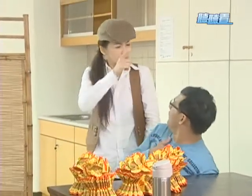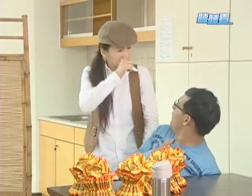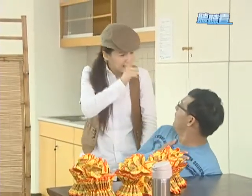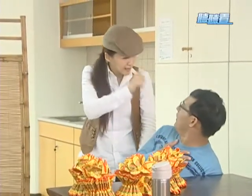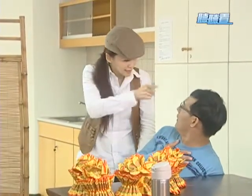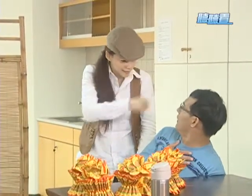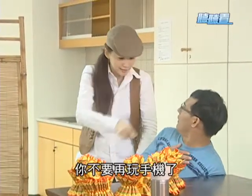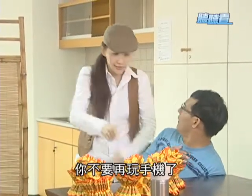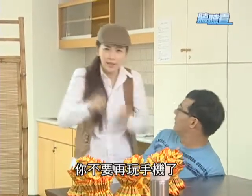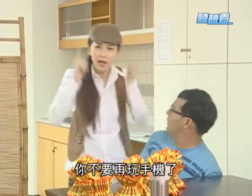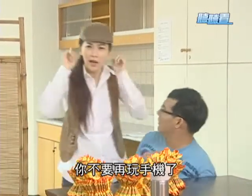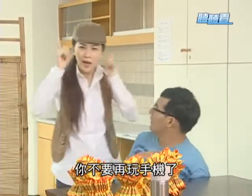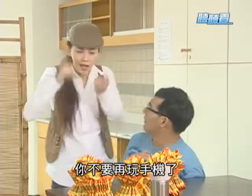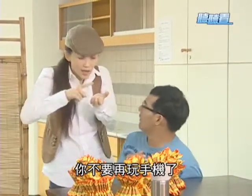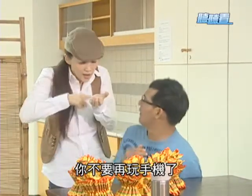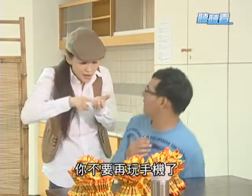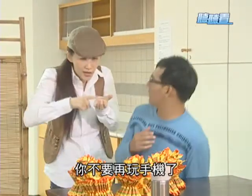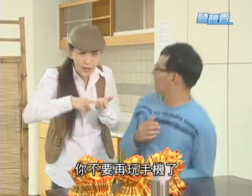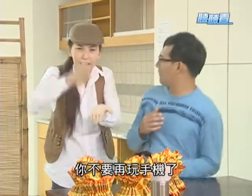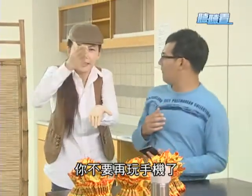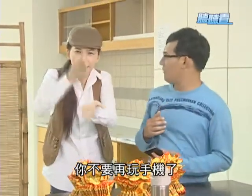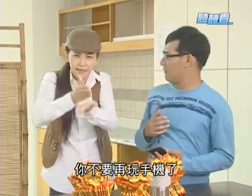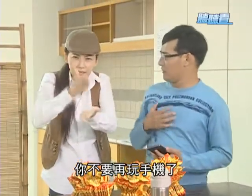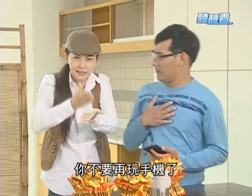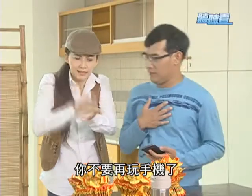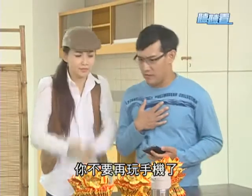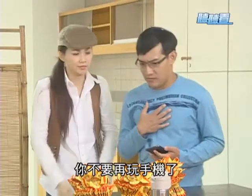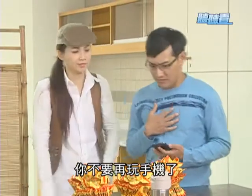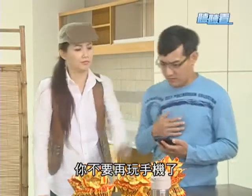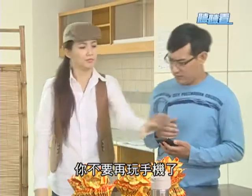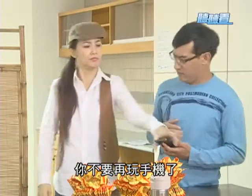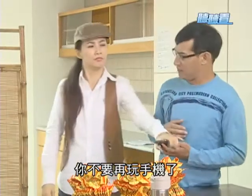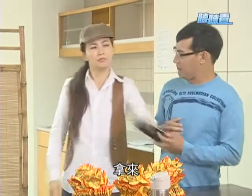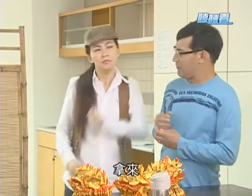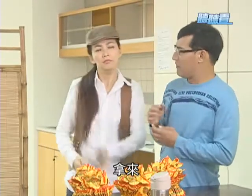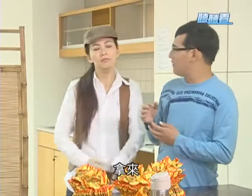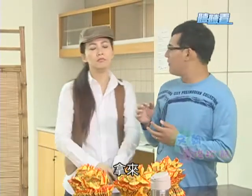啊， 你不要再玩手机了，拿来。